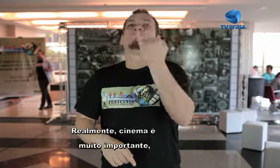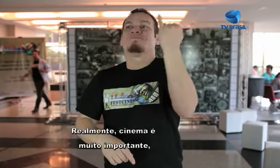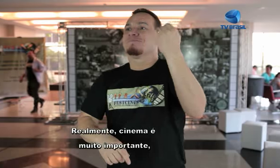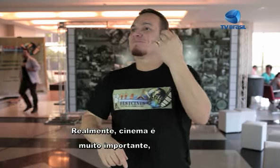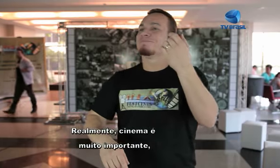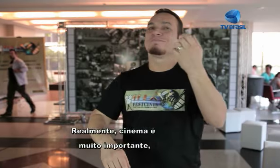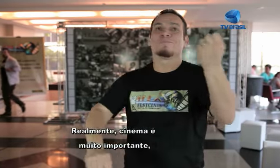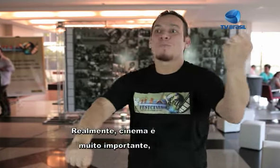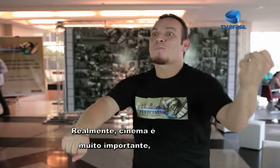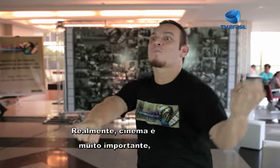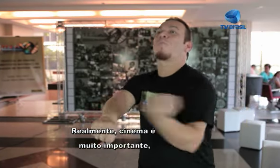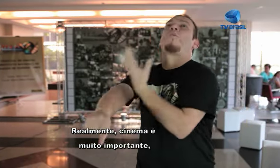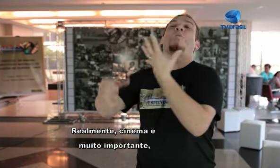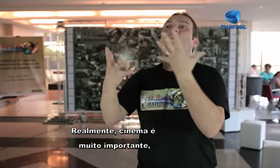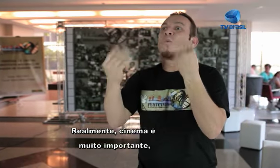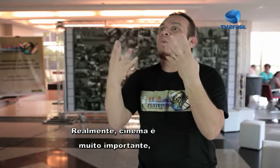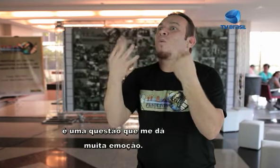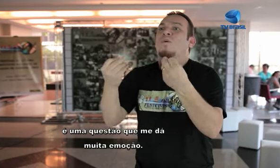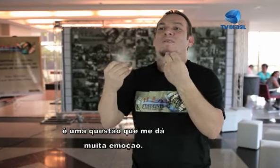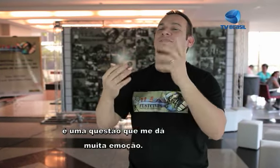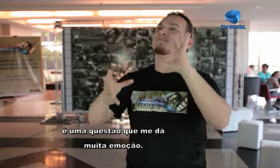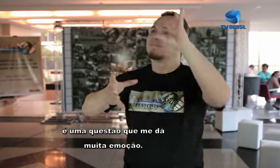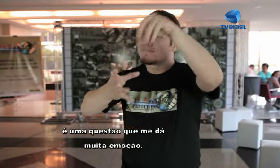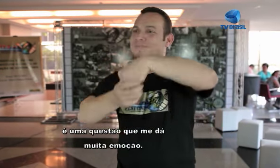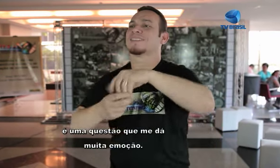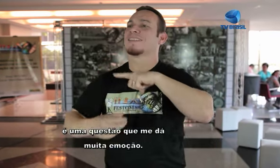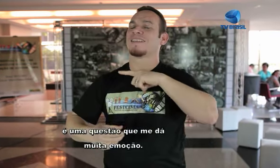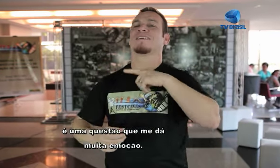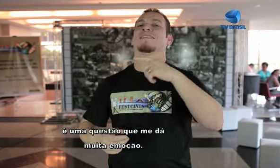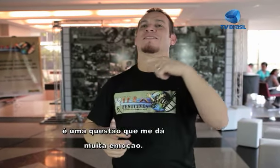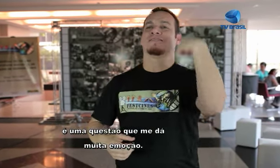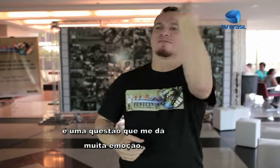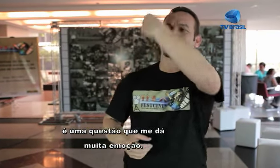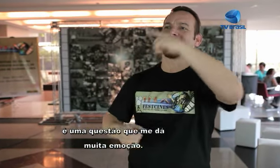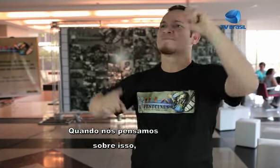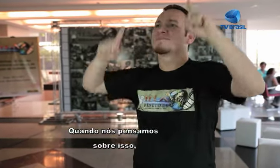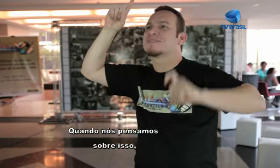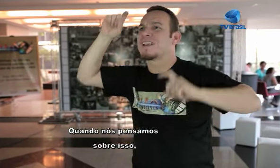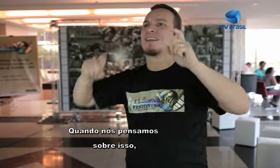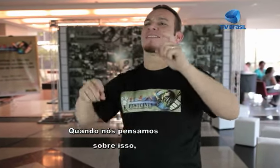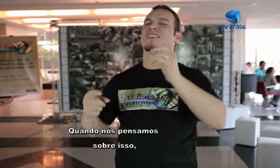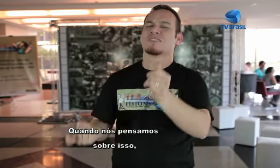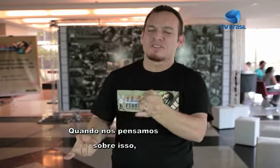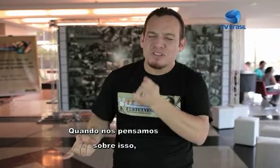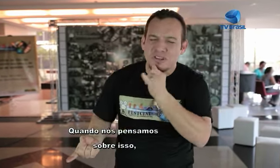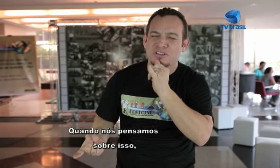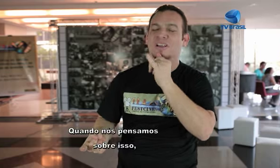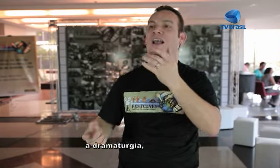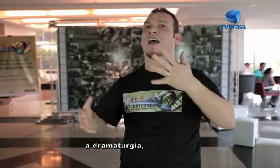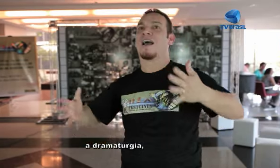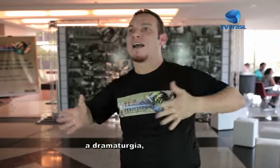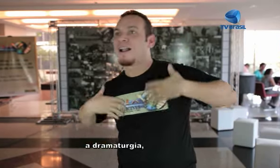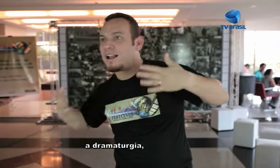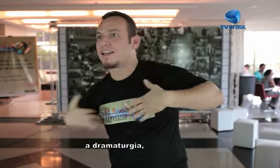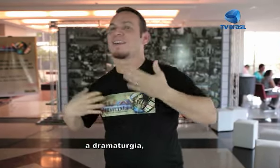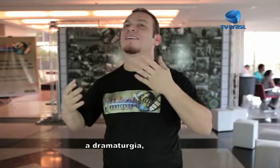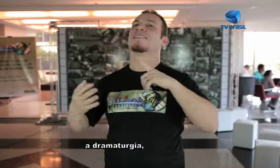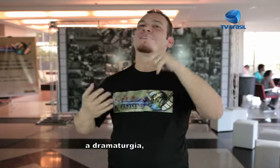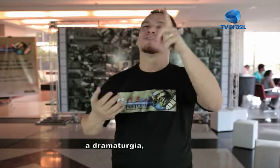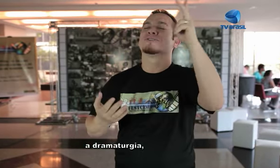Realmente o cinema é muito importante, é uma questão que me dá muita emoção quando nós pensamos sobre isso. A dramaturgia,